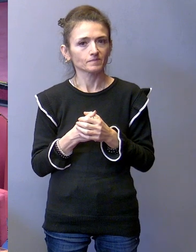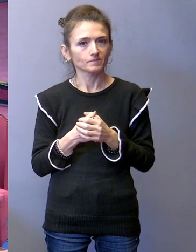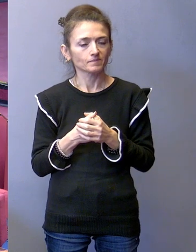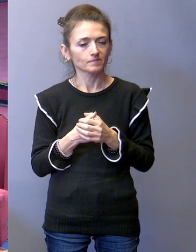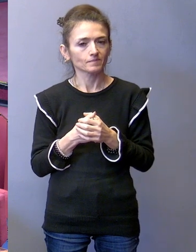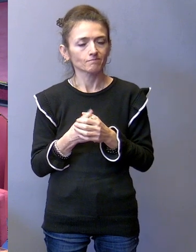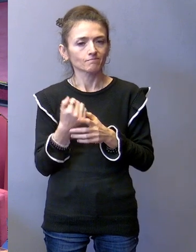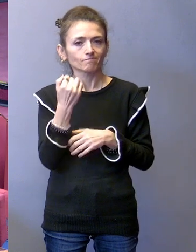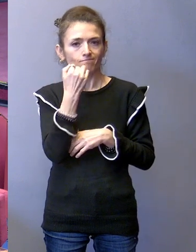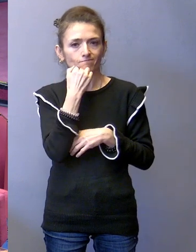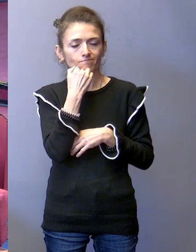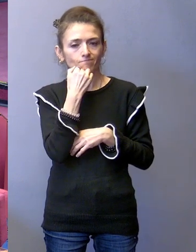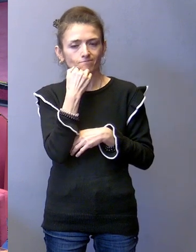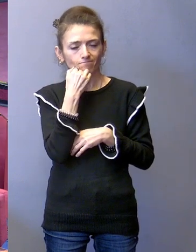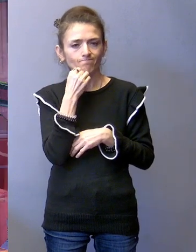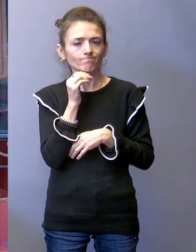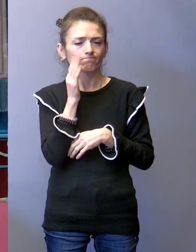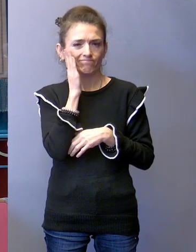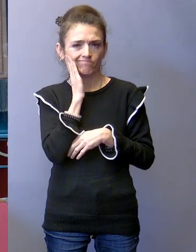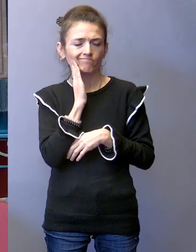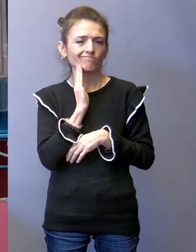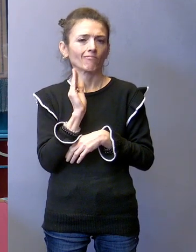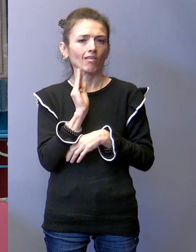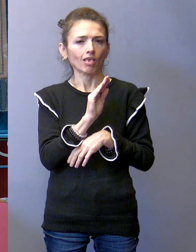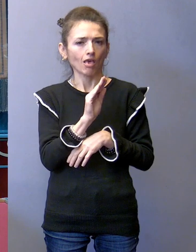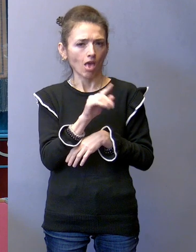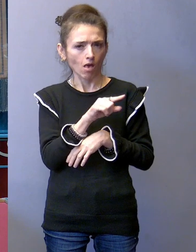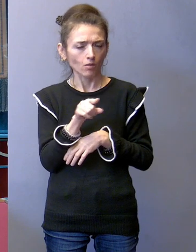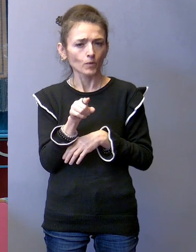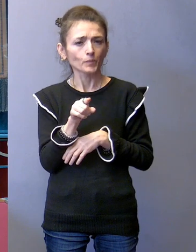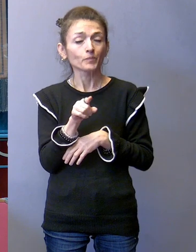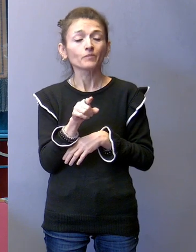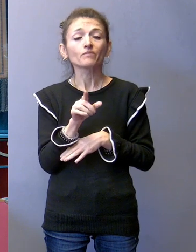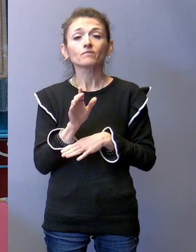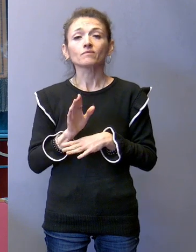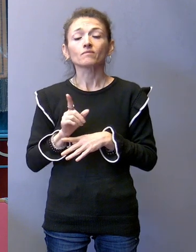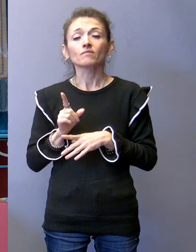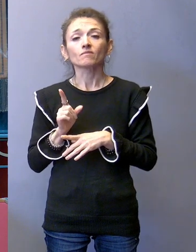Scusate chiedo per cortesia Allora intanto prego